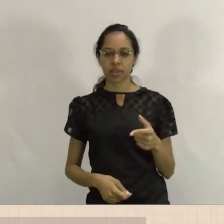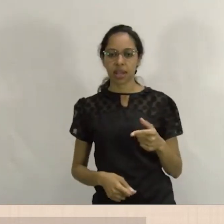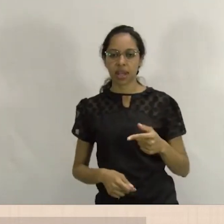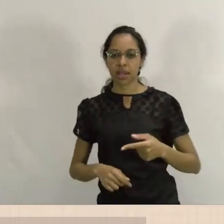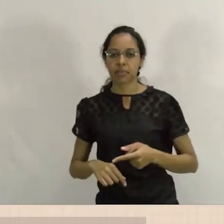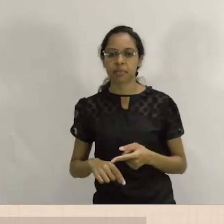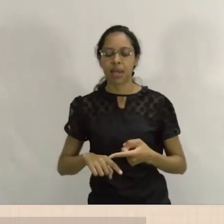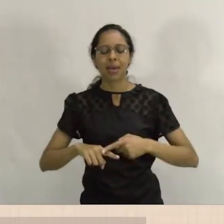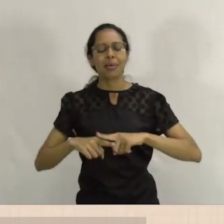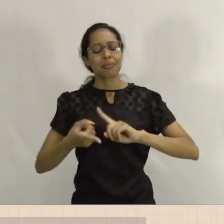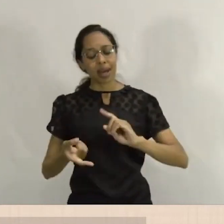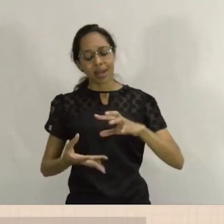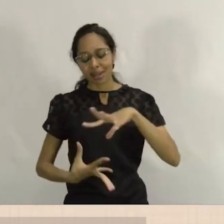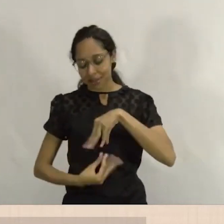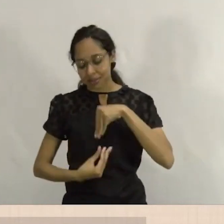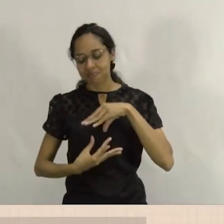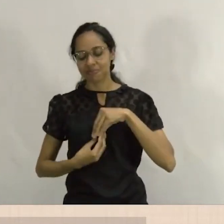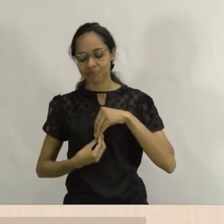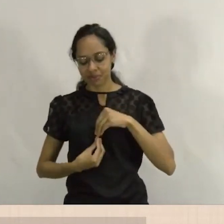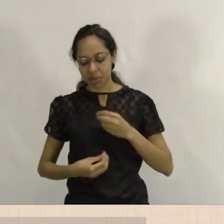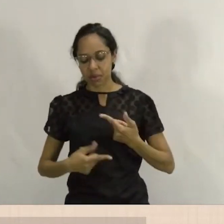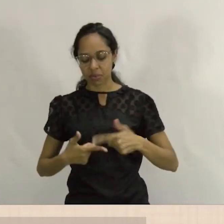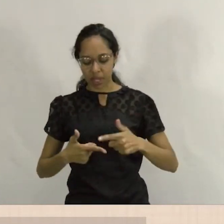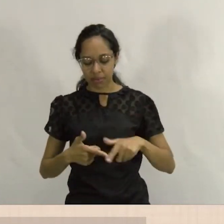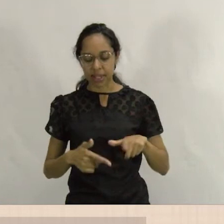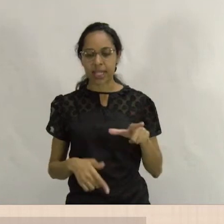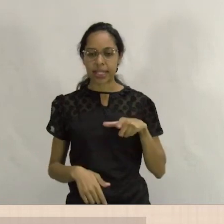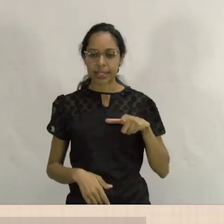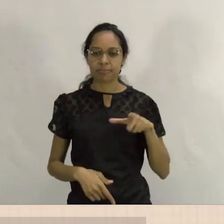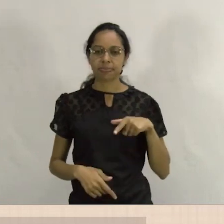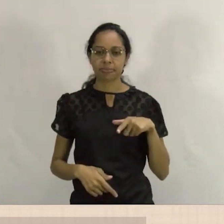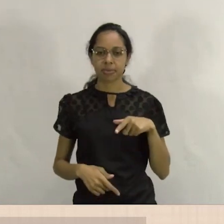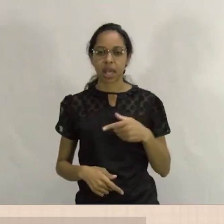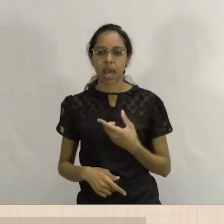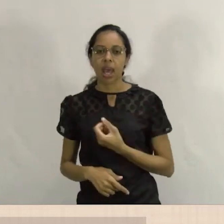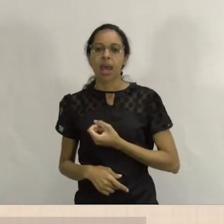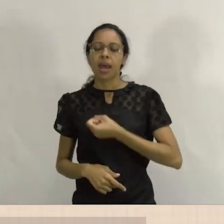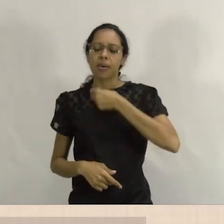minha alma ainda tem problema. O velho homem ainda existe